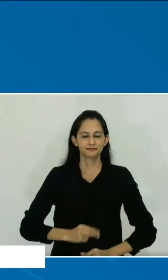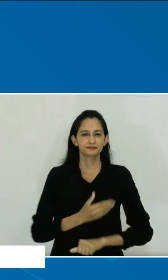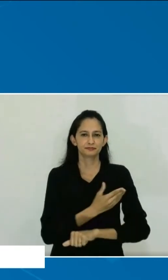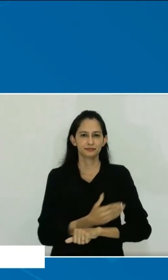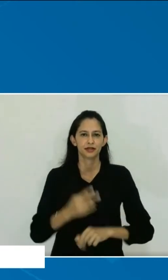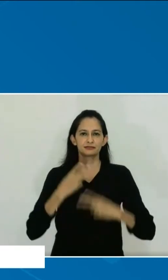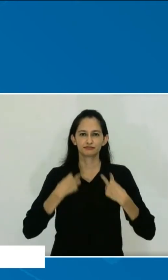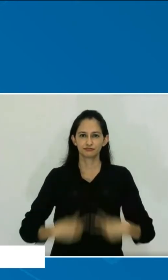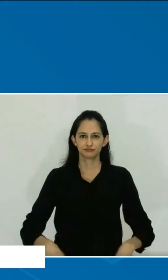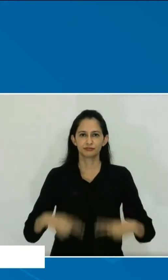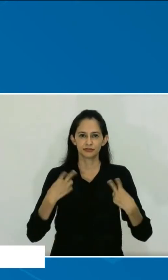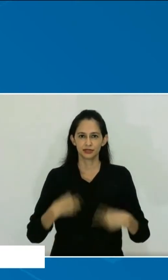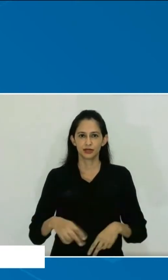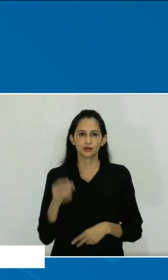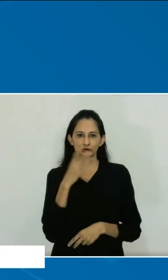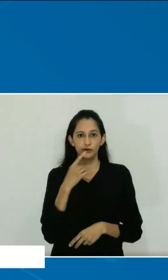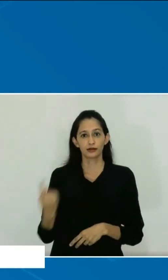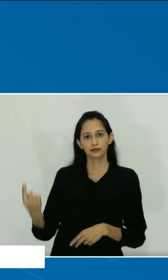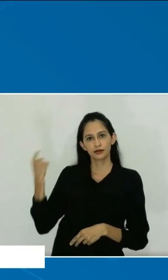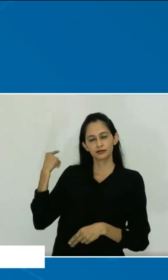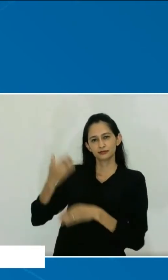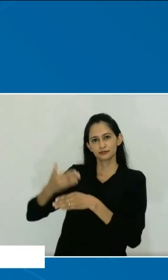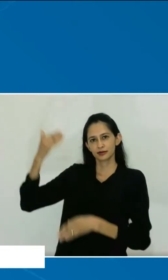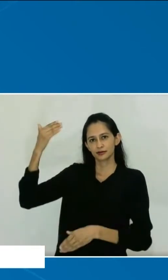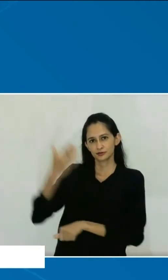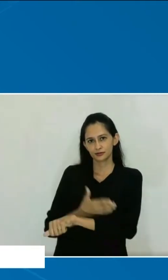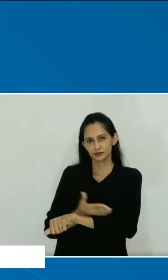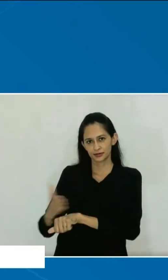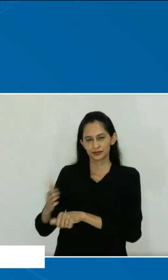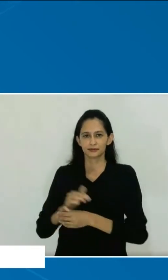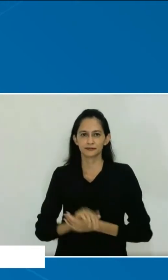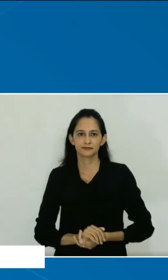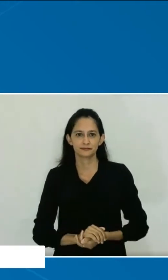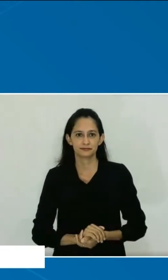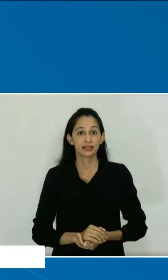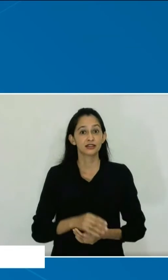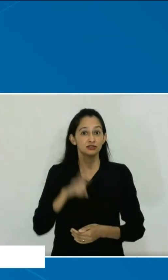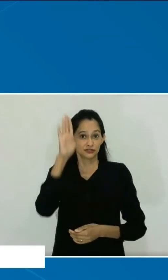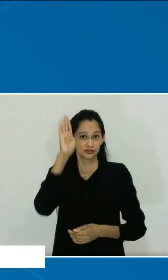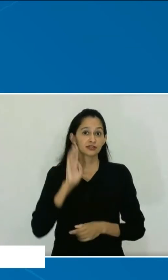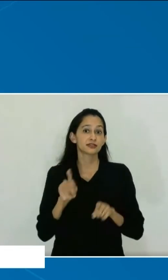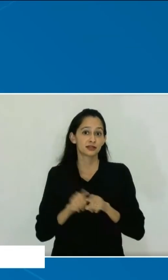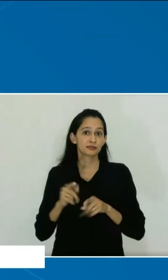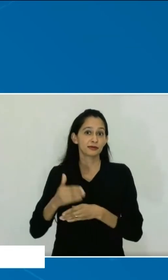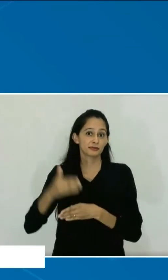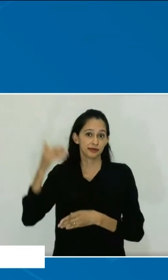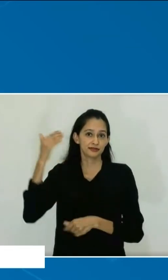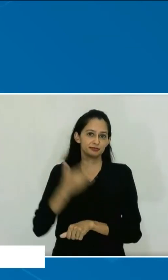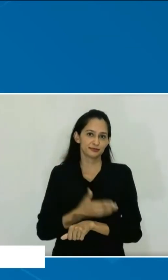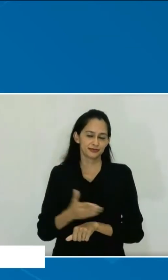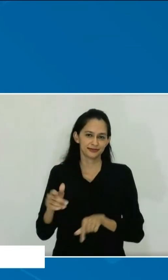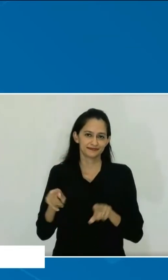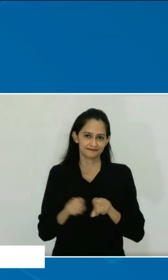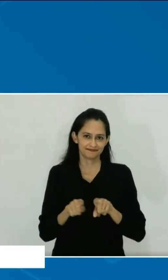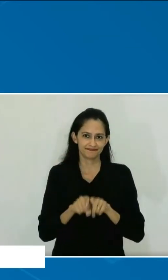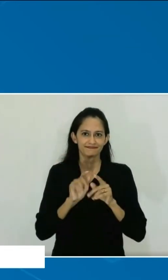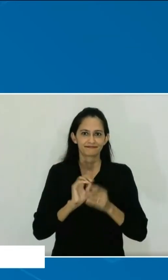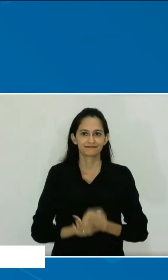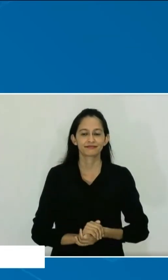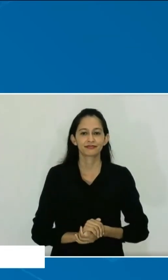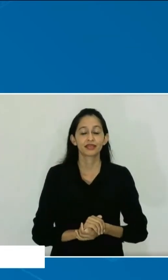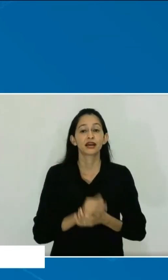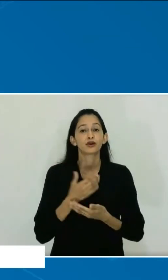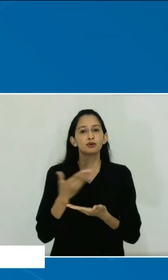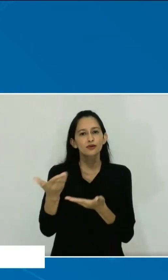listras azuis, atrás de mim tem paredes brancas. Completando, atrás da Jenny também tem uma parede branca. Deixa então eu receber os